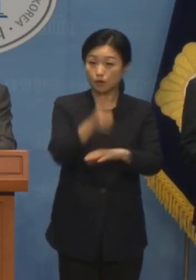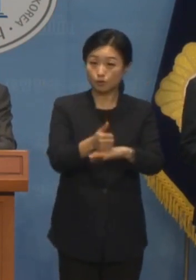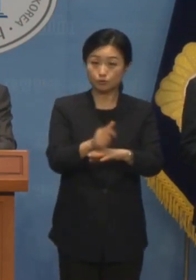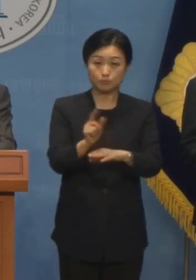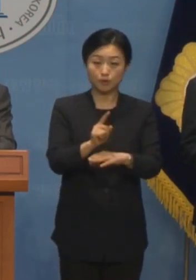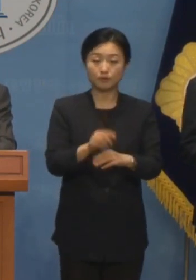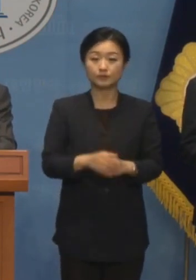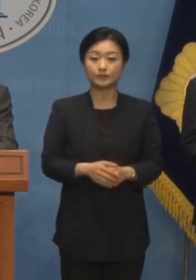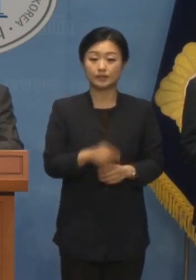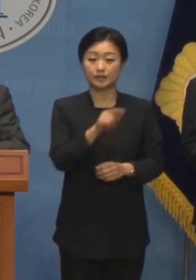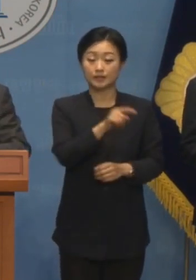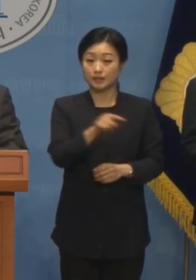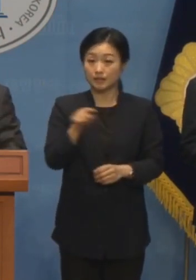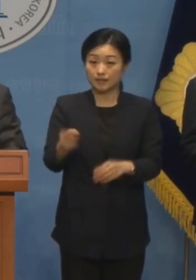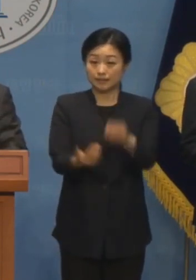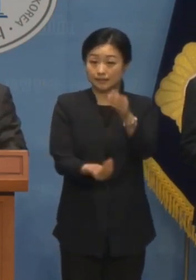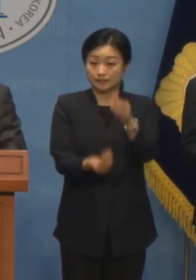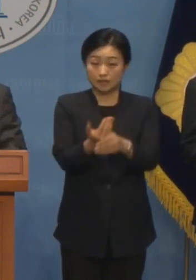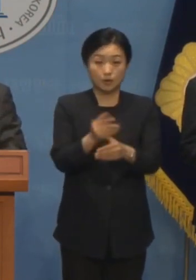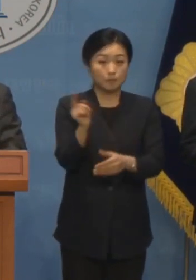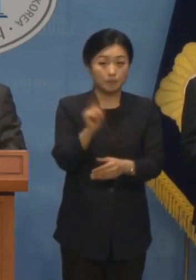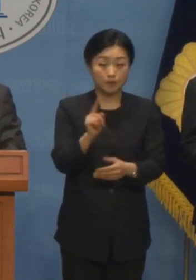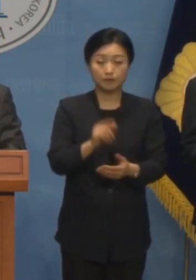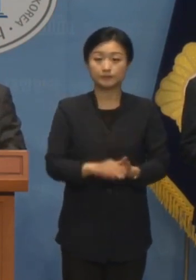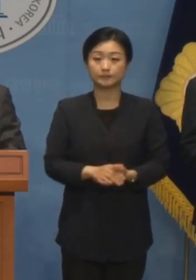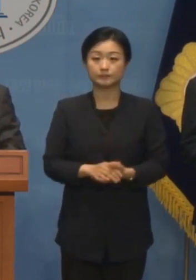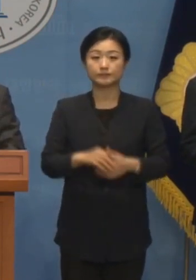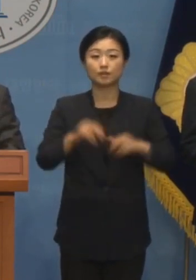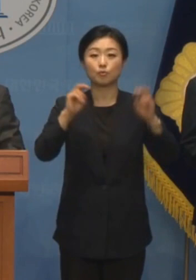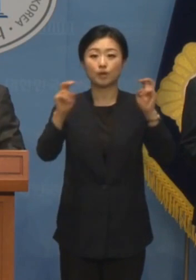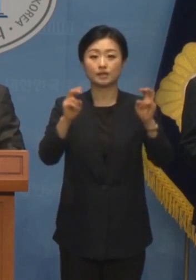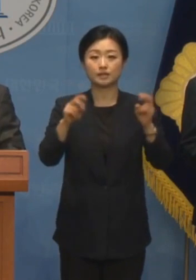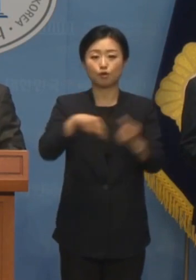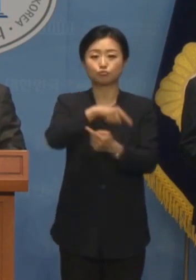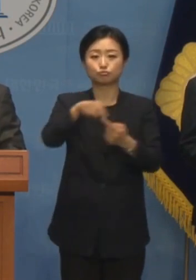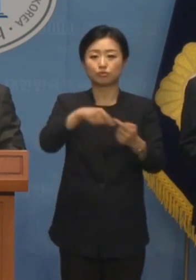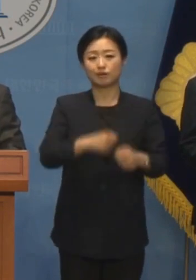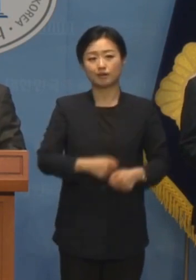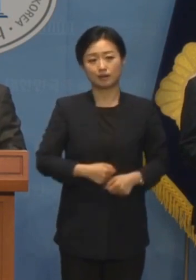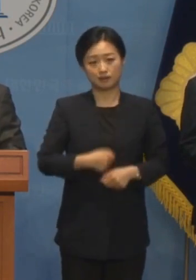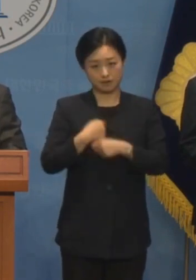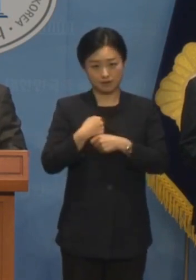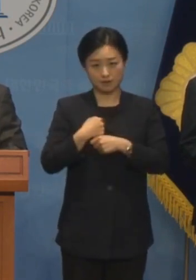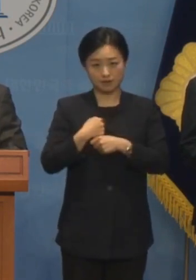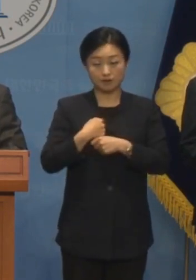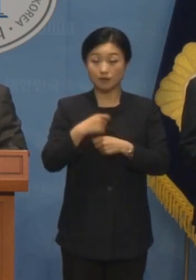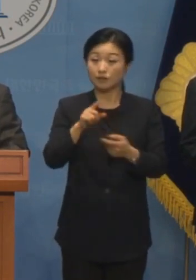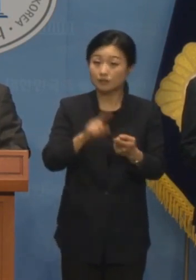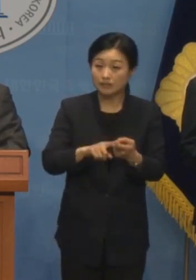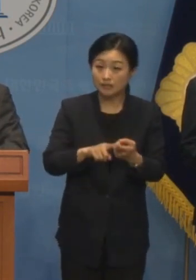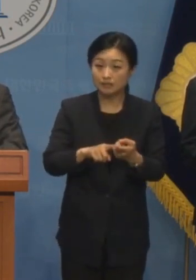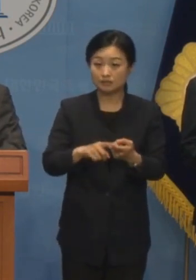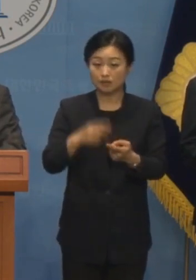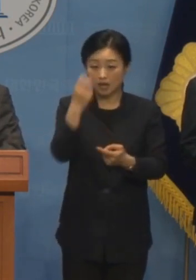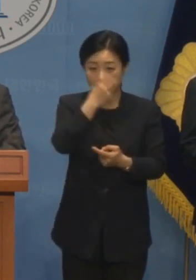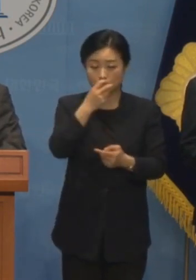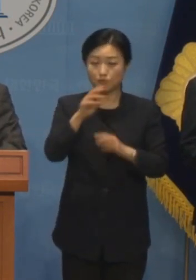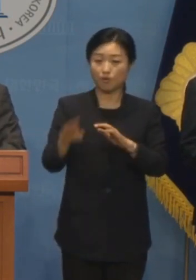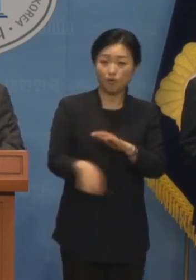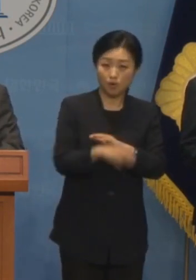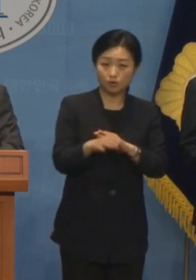결론적으로 티메프 사태를 촉발시킨 본질은 기업의 방만한 운영 그리고 이를 매우 허술하게 관리